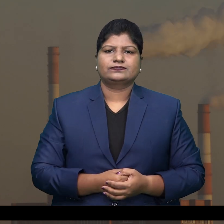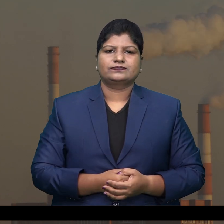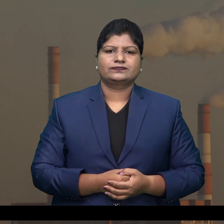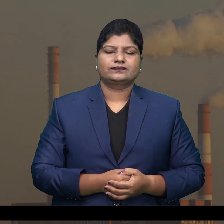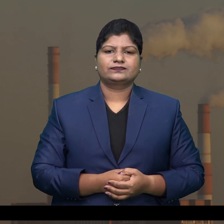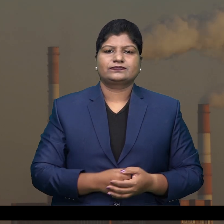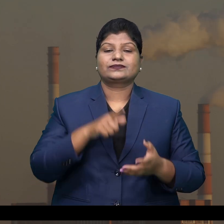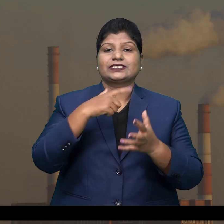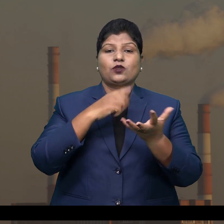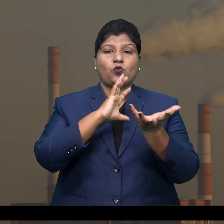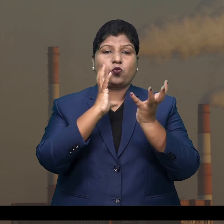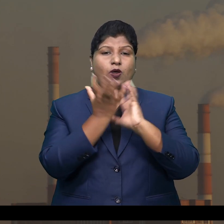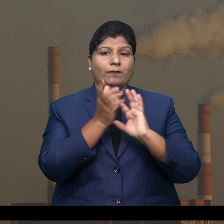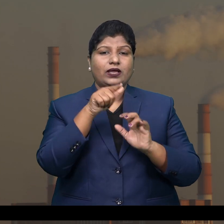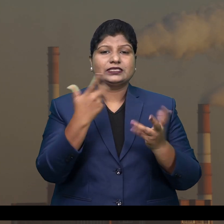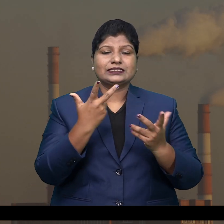గ్లోబల్ వార్మింగ్,